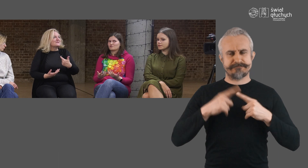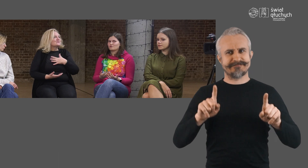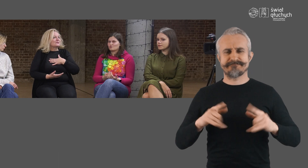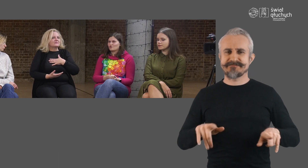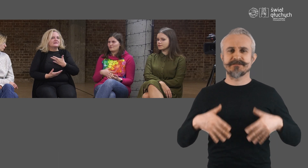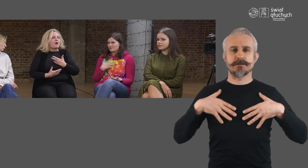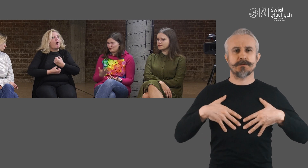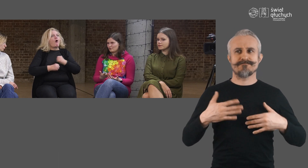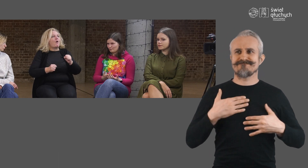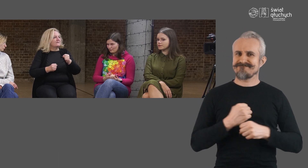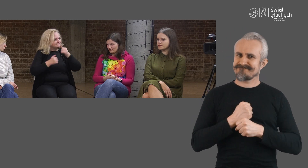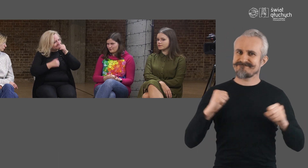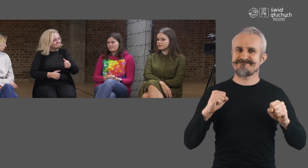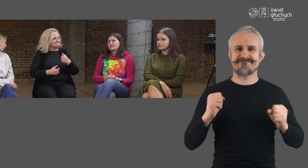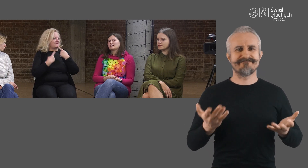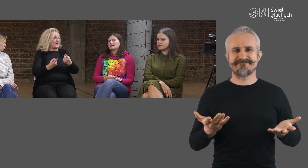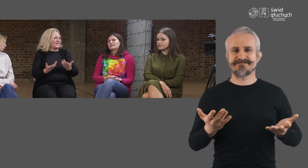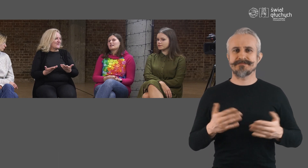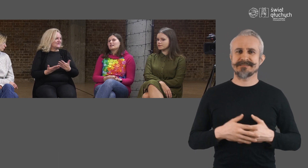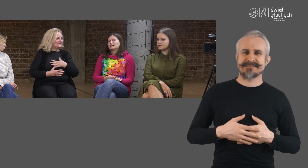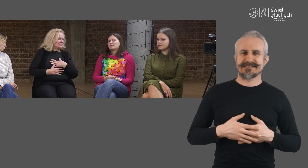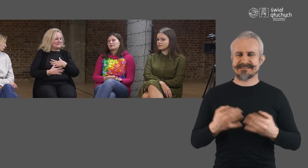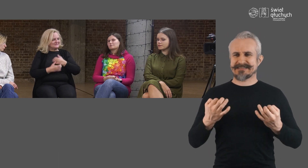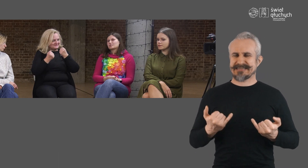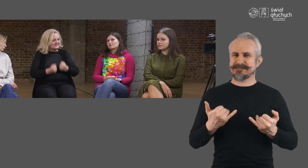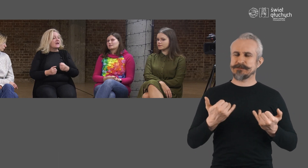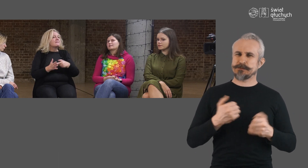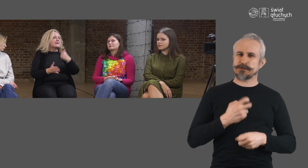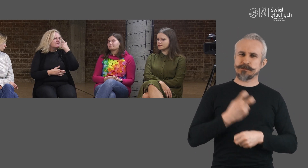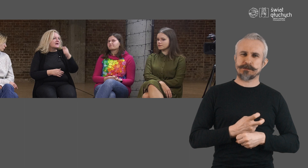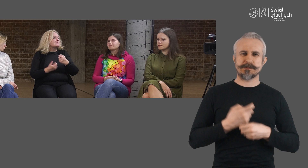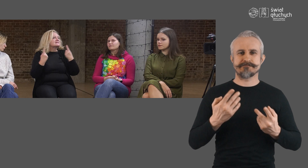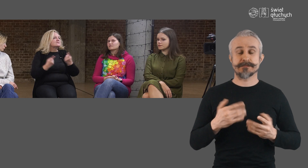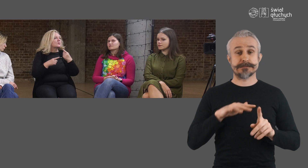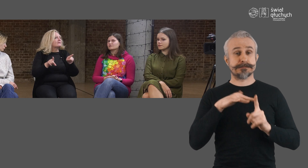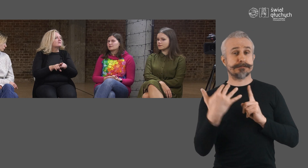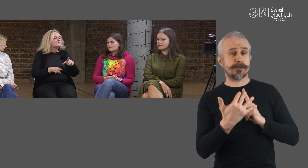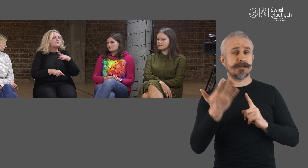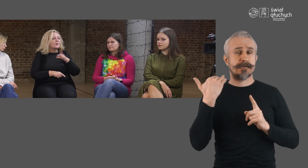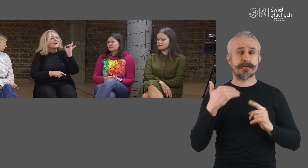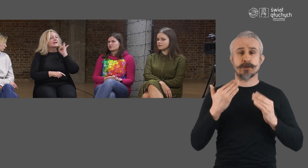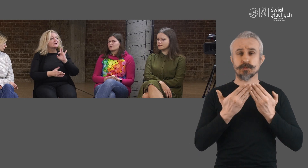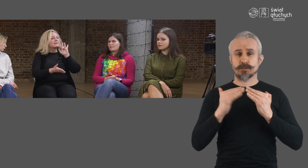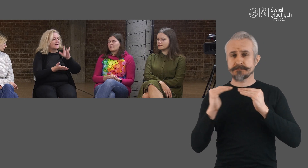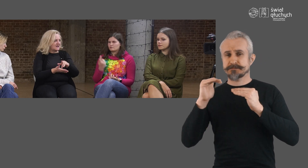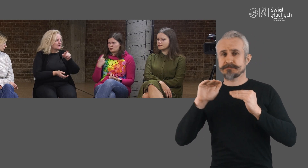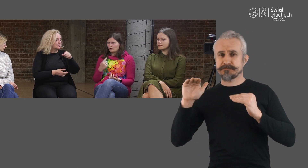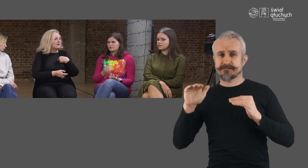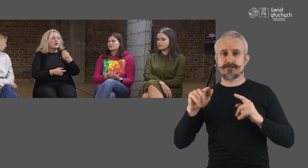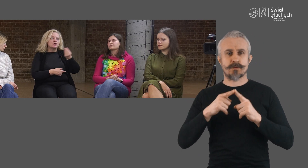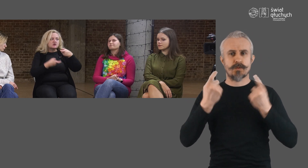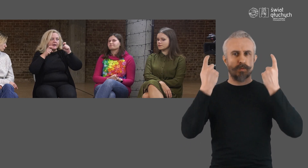miałam sobie wystarczająco dużo odwagi, żeby o tym mówić. I pamiętam też sytuację w gimnazjum, jeszcze nie miałam